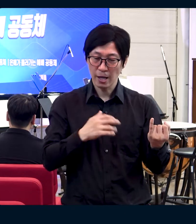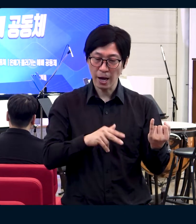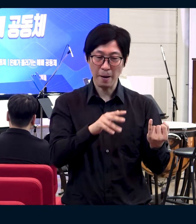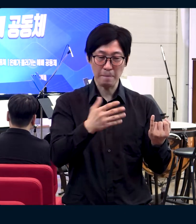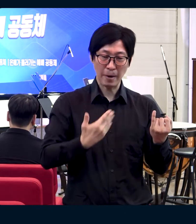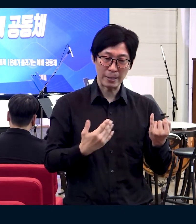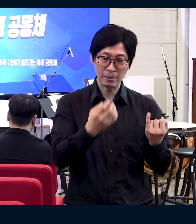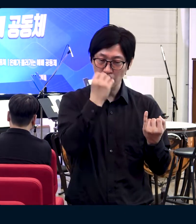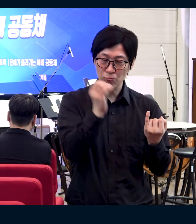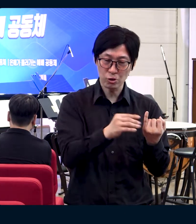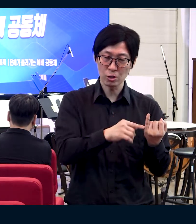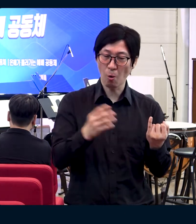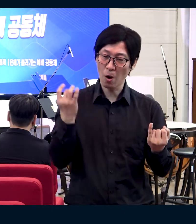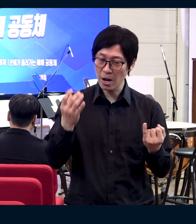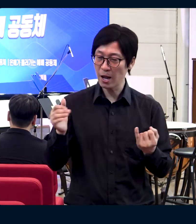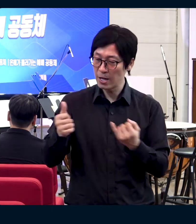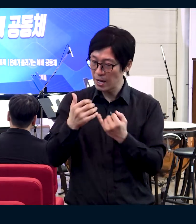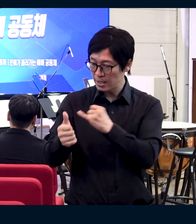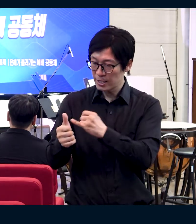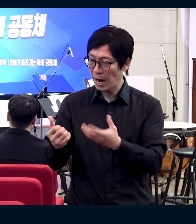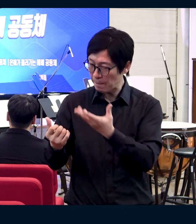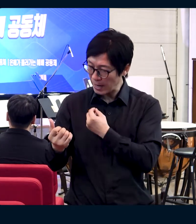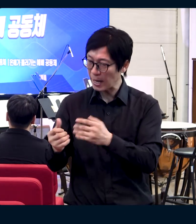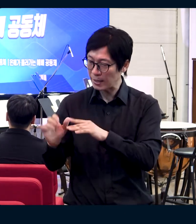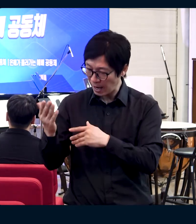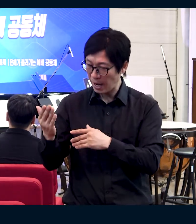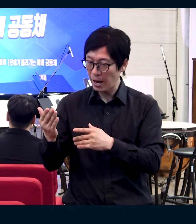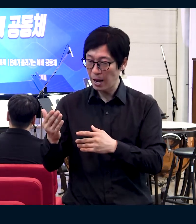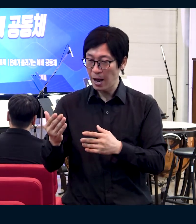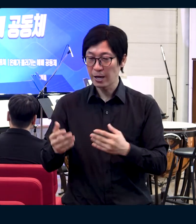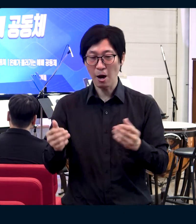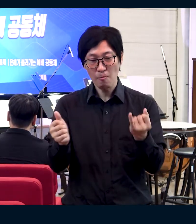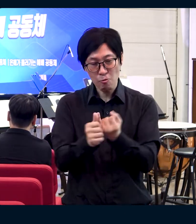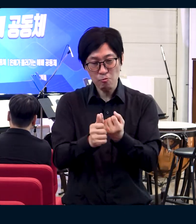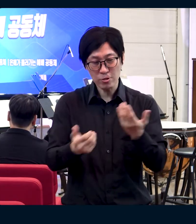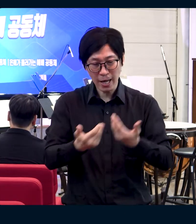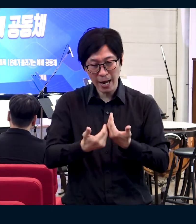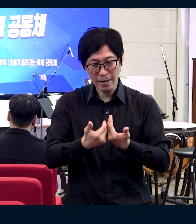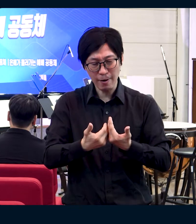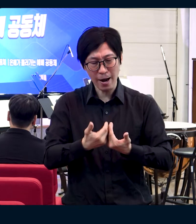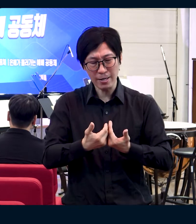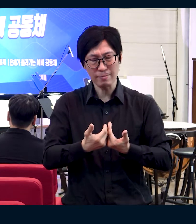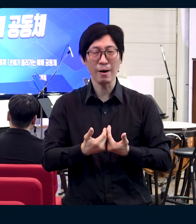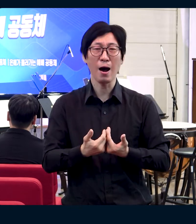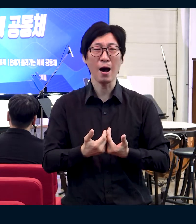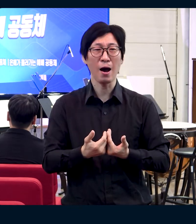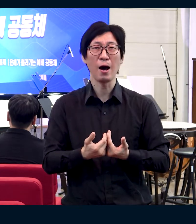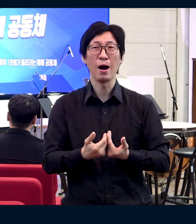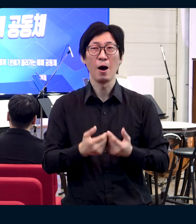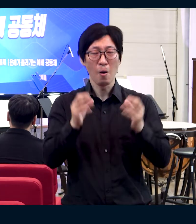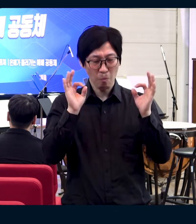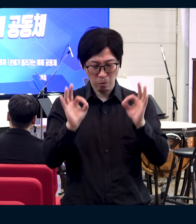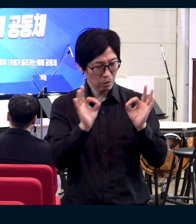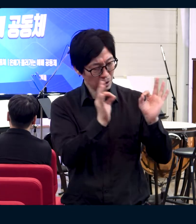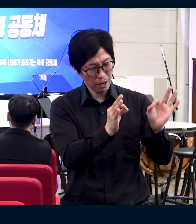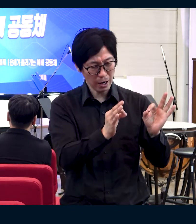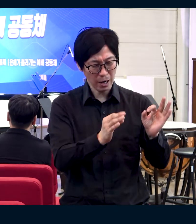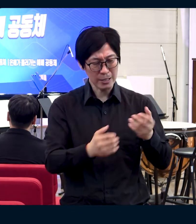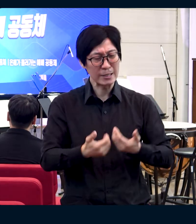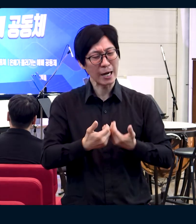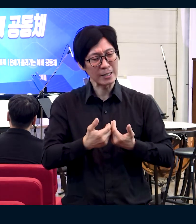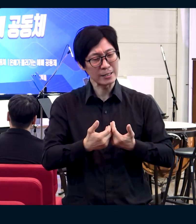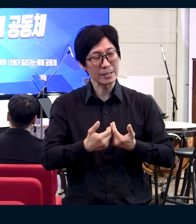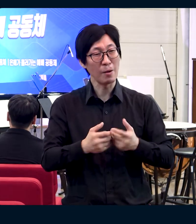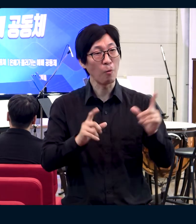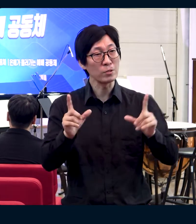있는 그 분노의 흐름이 보입니까? 그래서 부부 사이에 해결하기 어려운, 보는 것만으로도 답답하고